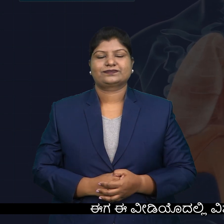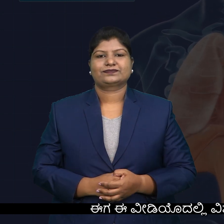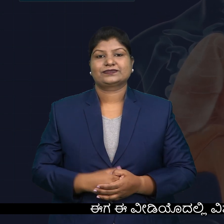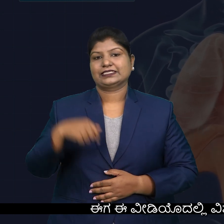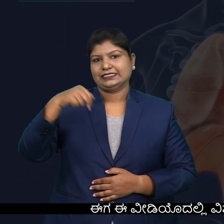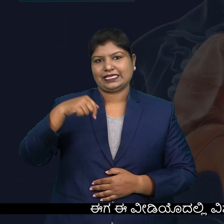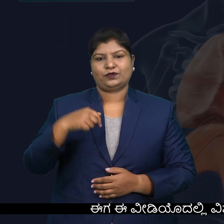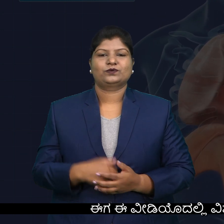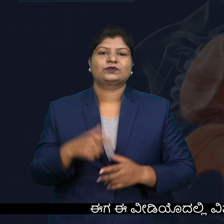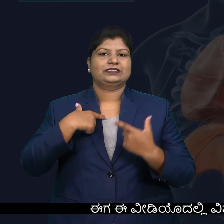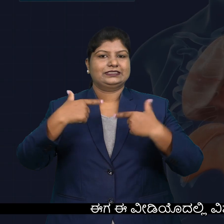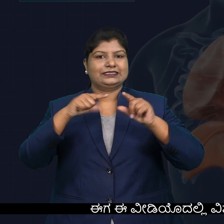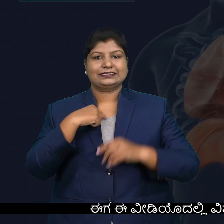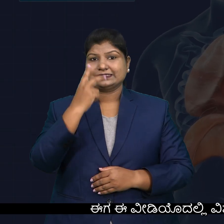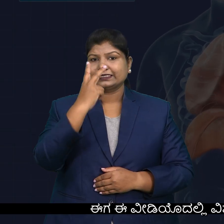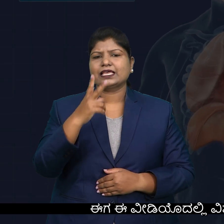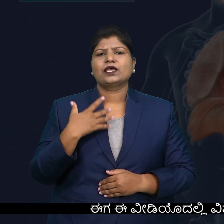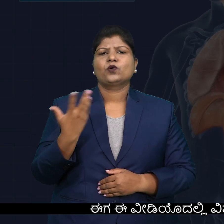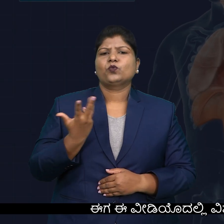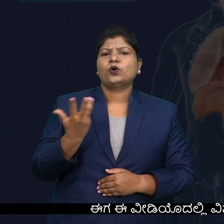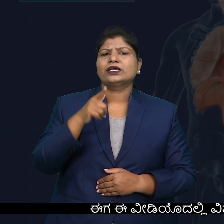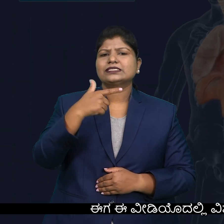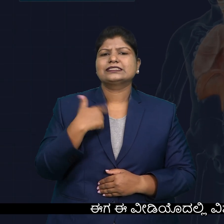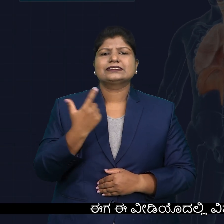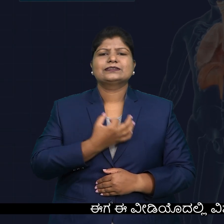ಈಗ ಈ ವಿಡಿಯೋದಲ್ಲಿ ವಿಶೇಷವೇನು ಎಂದು ನೋಡೋಣ.